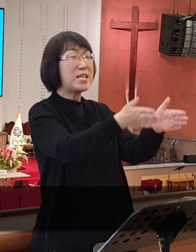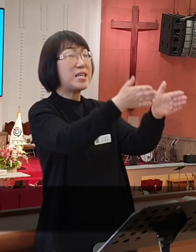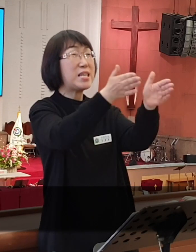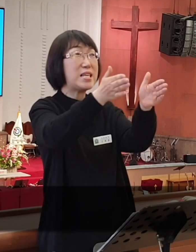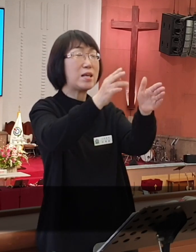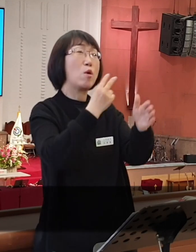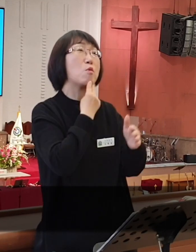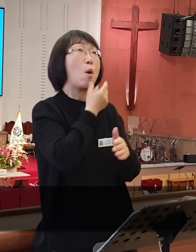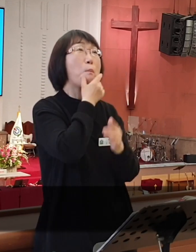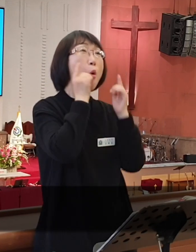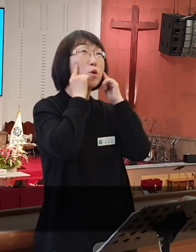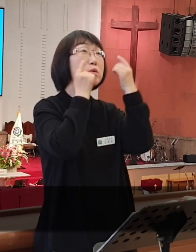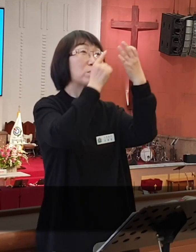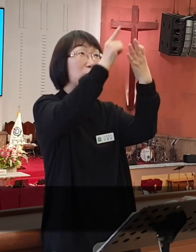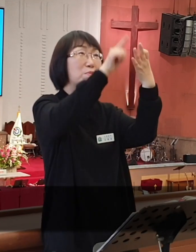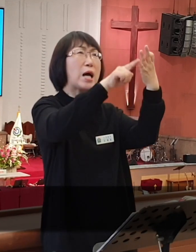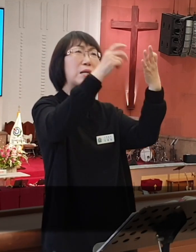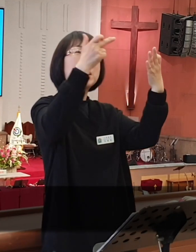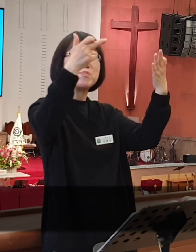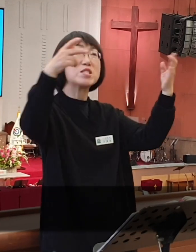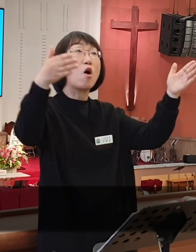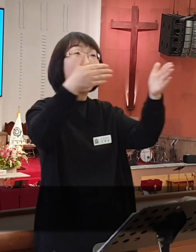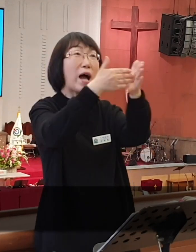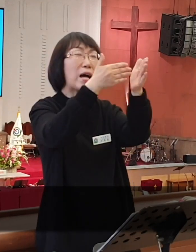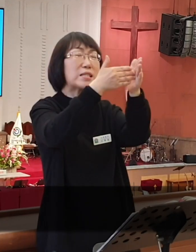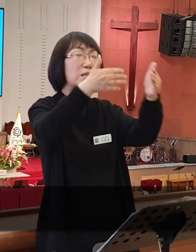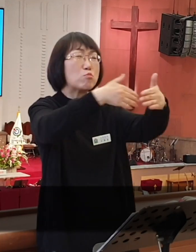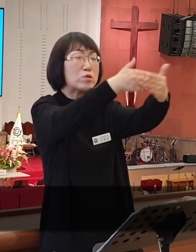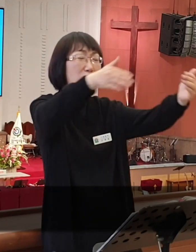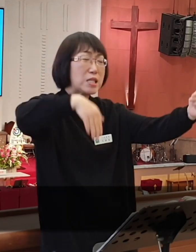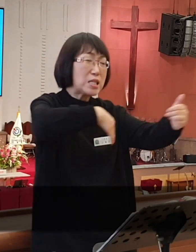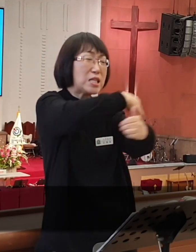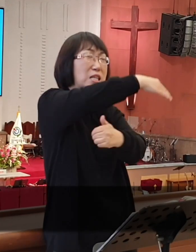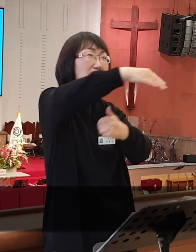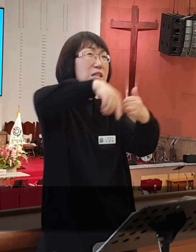여기 요한복음 14장 17장까지 전체 분위기는 뭐라고?